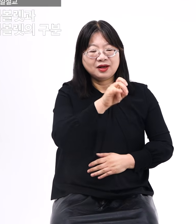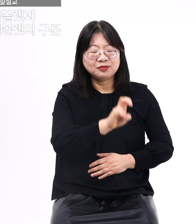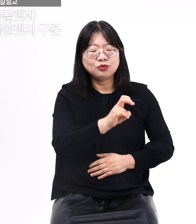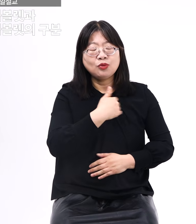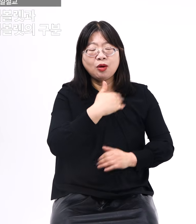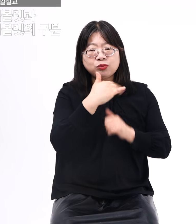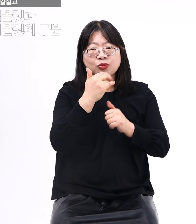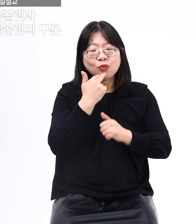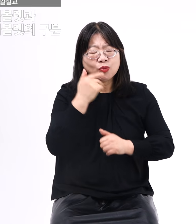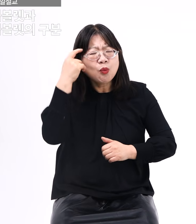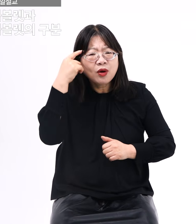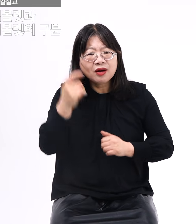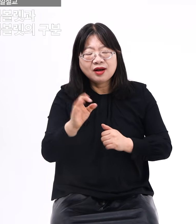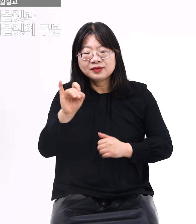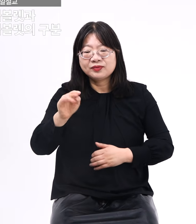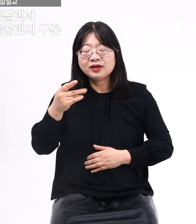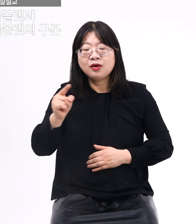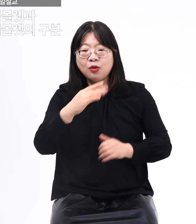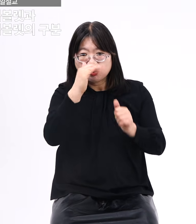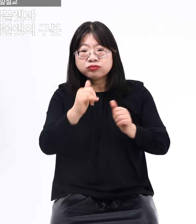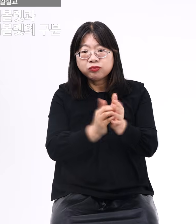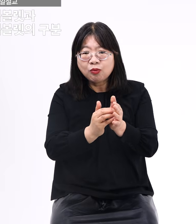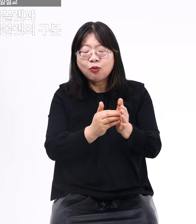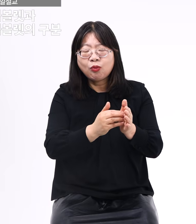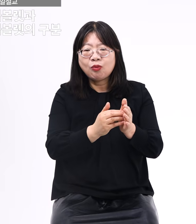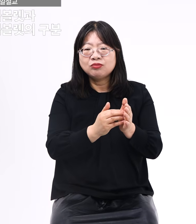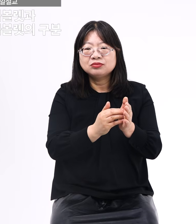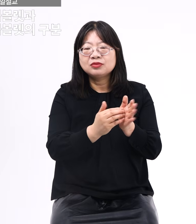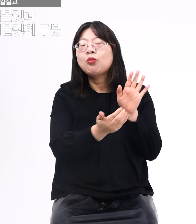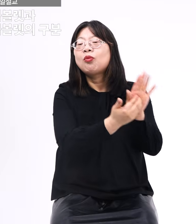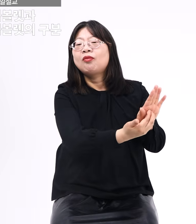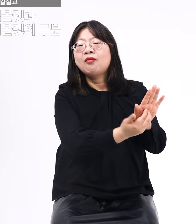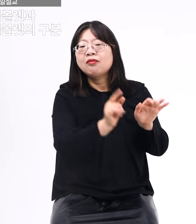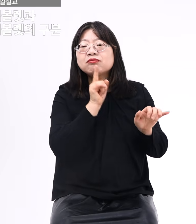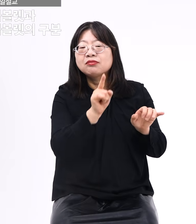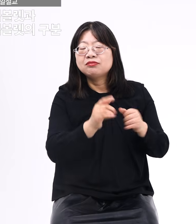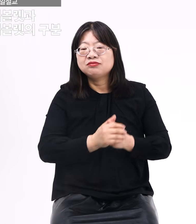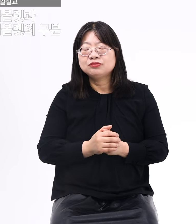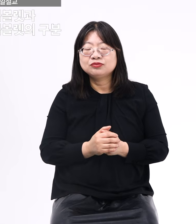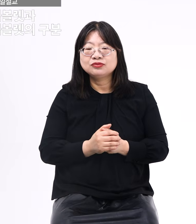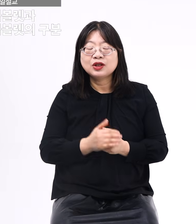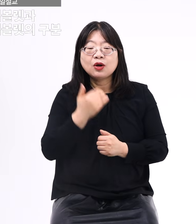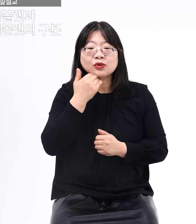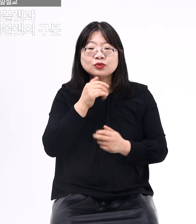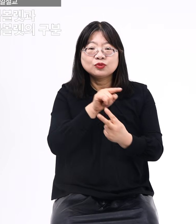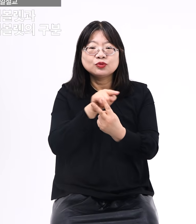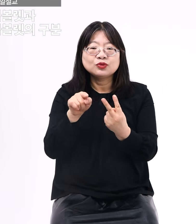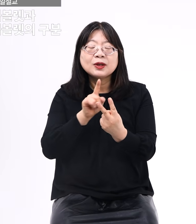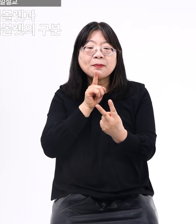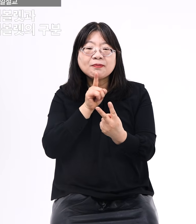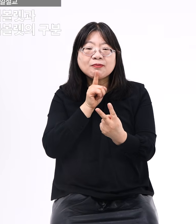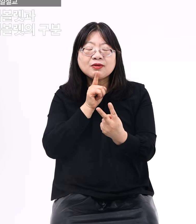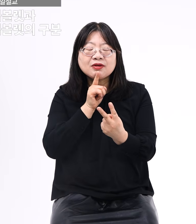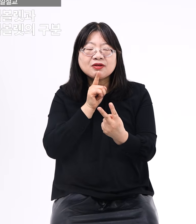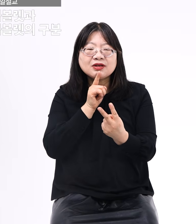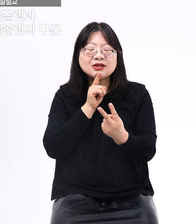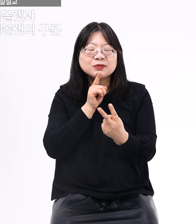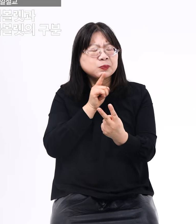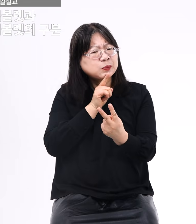안 불렀냐고 그러고 입다는 불렀는데 안 왔지 않냐고 그러고 누구 말이 맞는